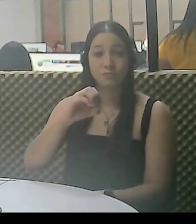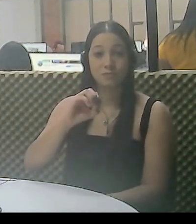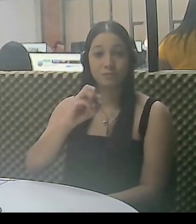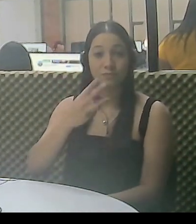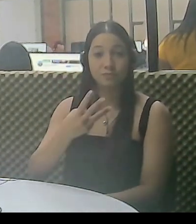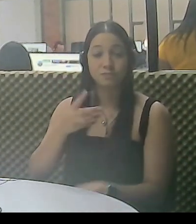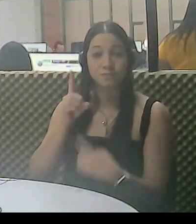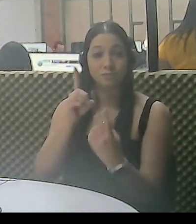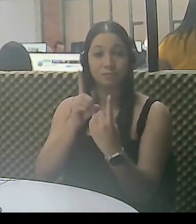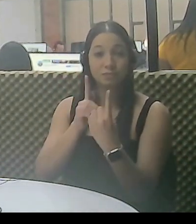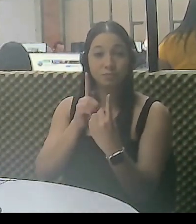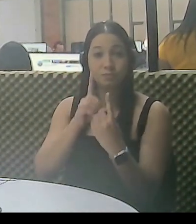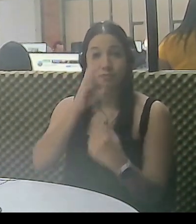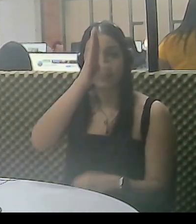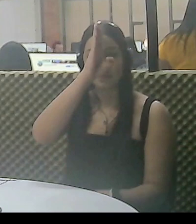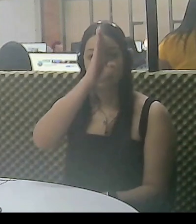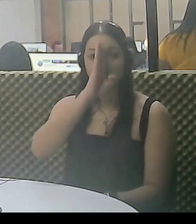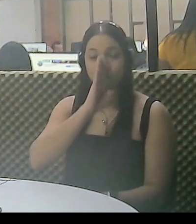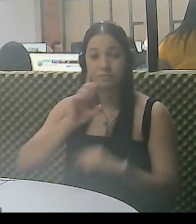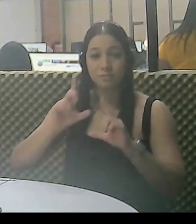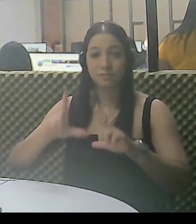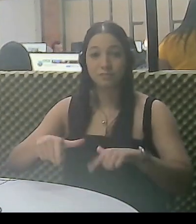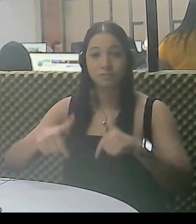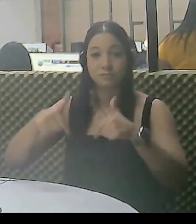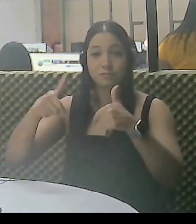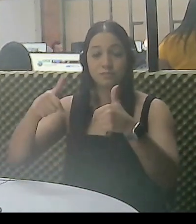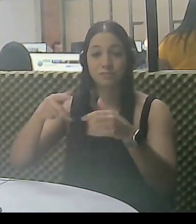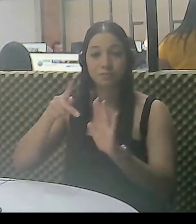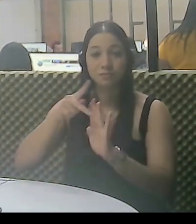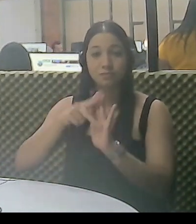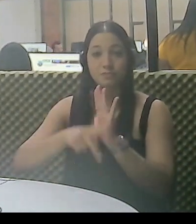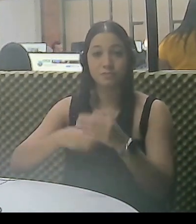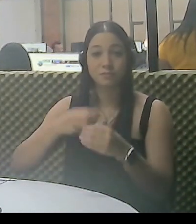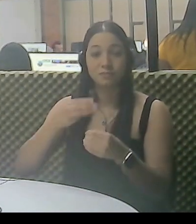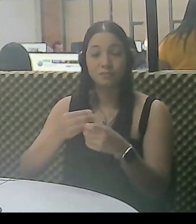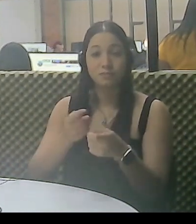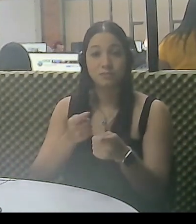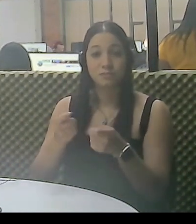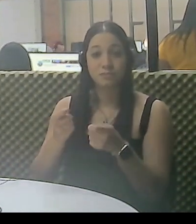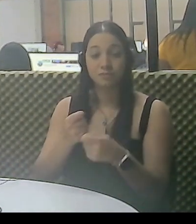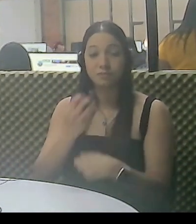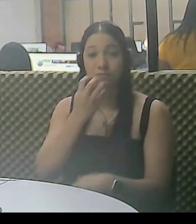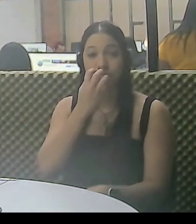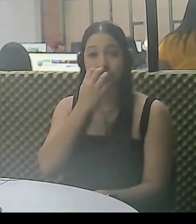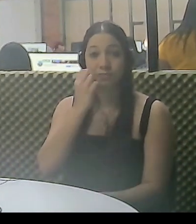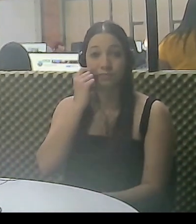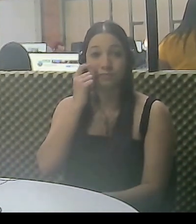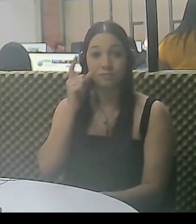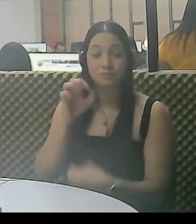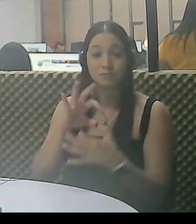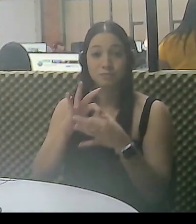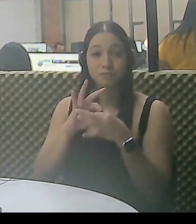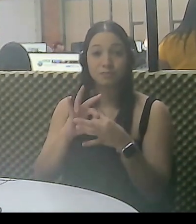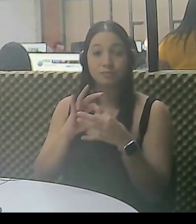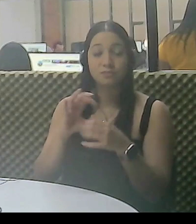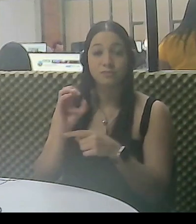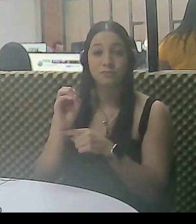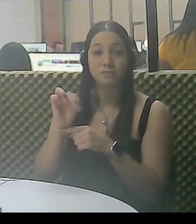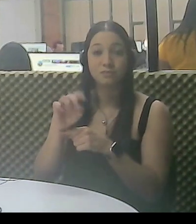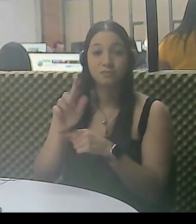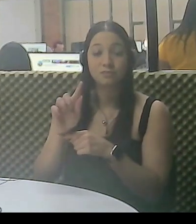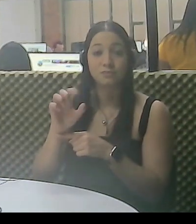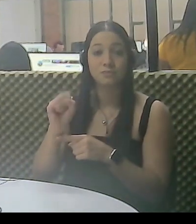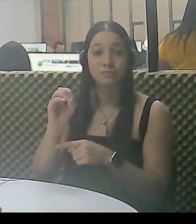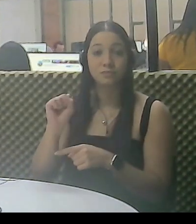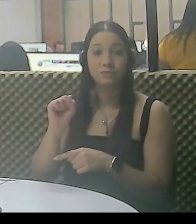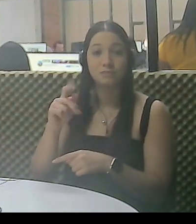atendimentos gratuitos. A ação integra o Programa Municipal de Controle de Cães e Gatos, executado em parceria com a ONG SOS